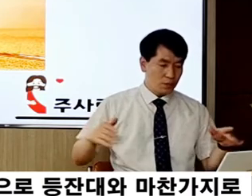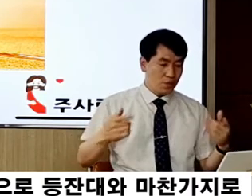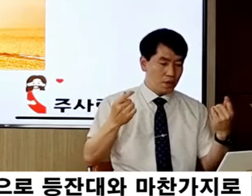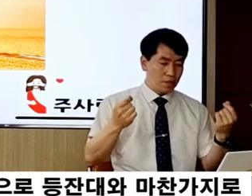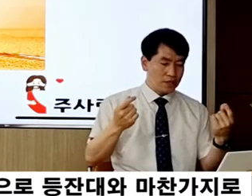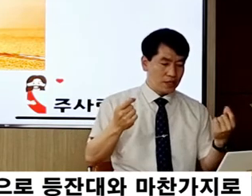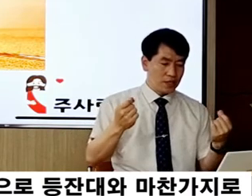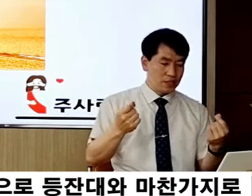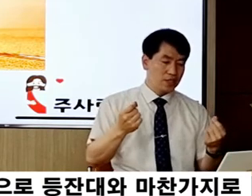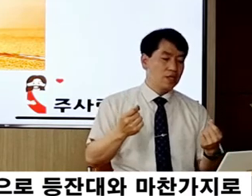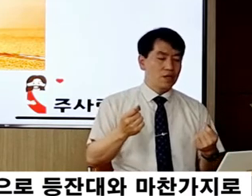천사도 마찬가지